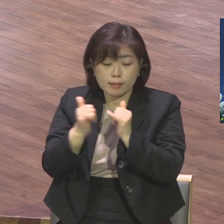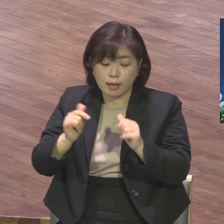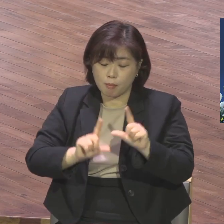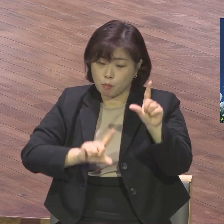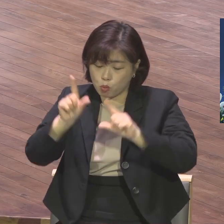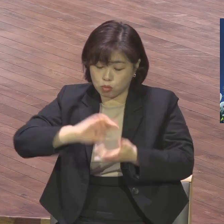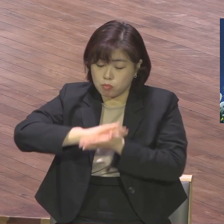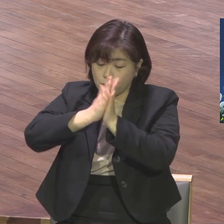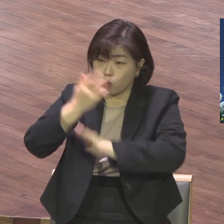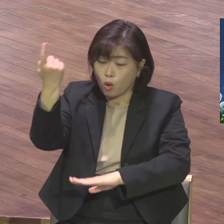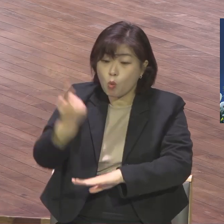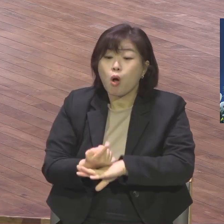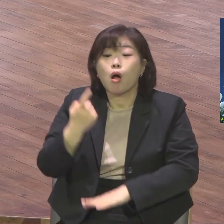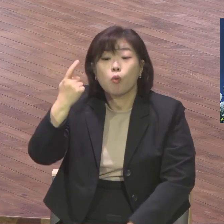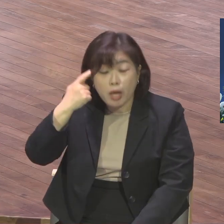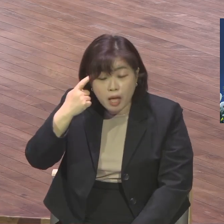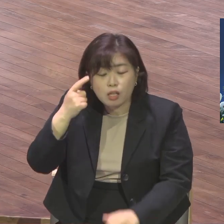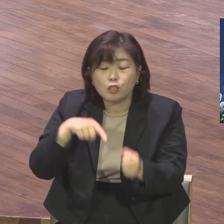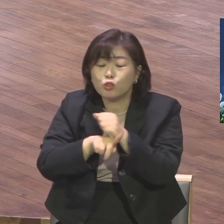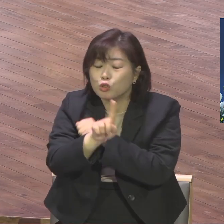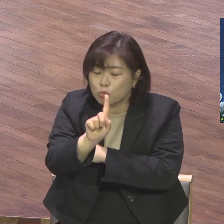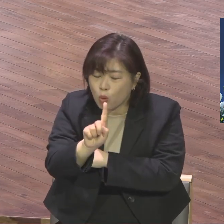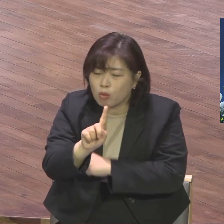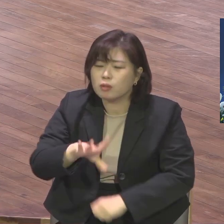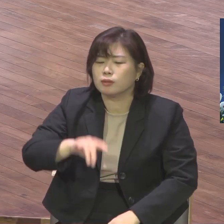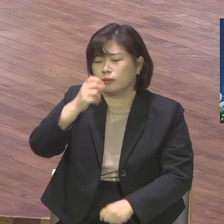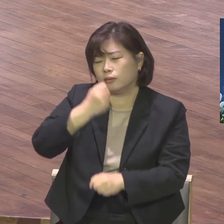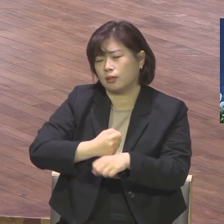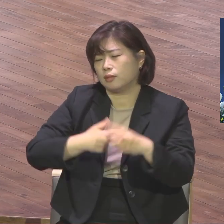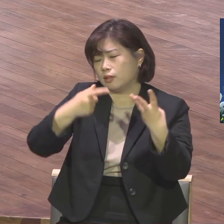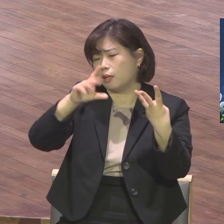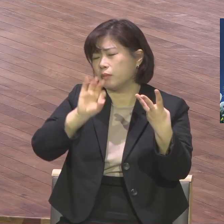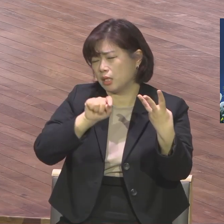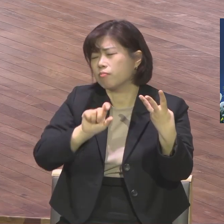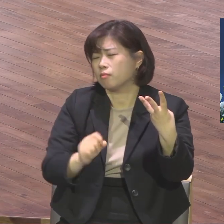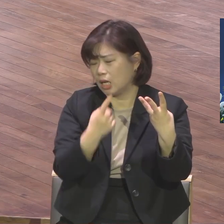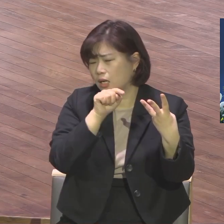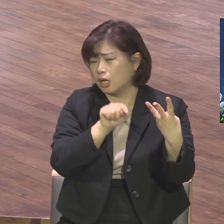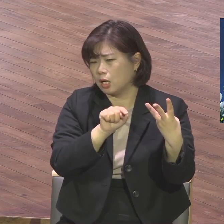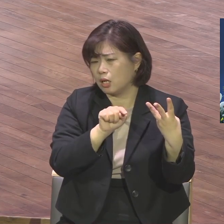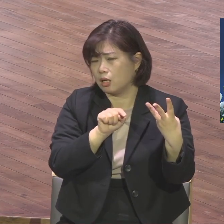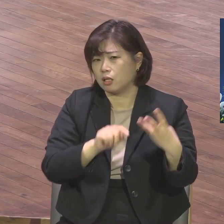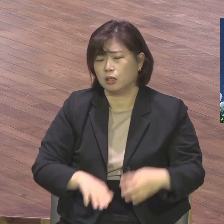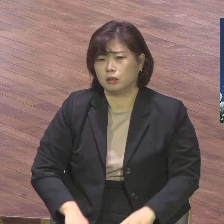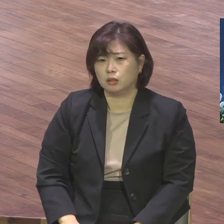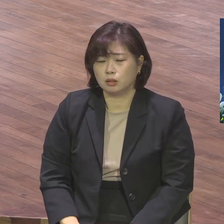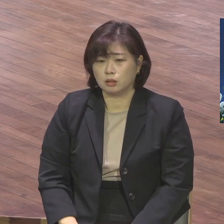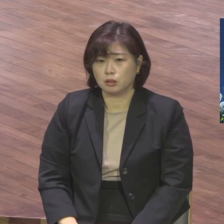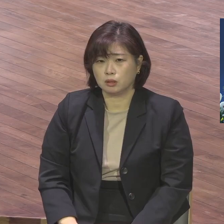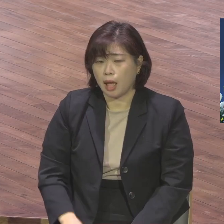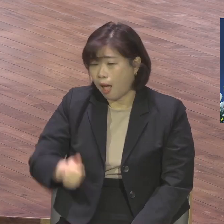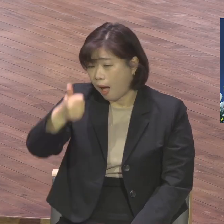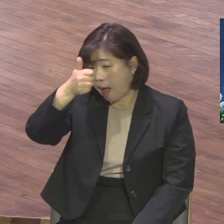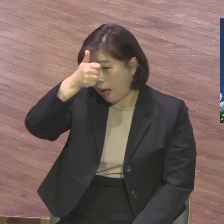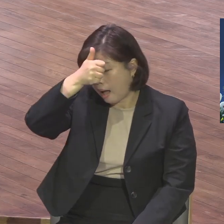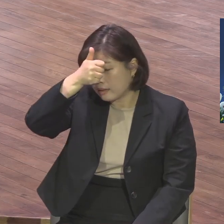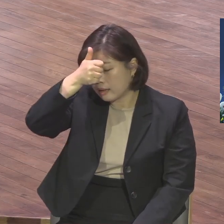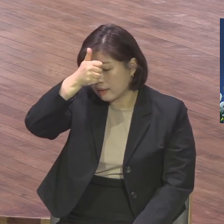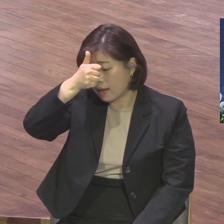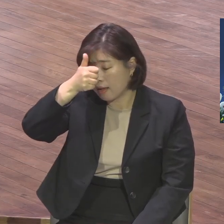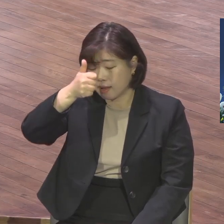때문에 하나님이 창조하는 아담과 하와가 사단에 속아가지고 하나님